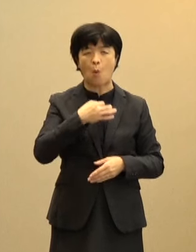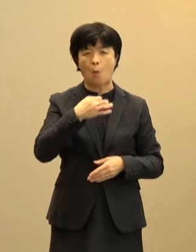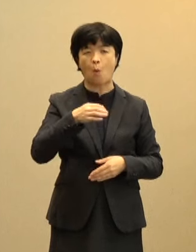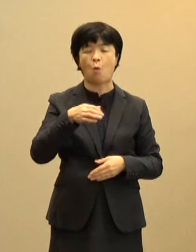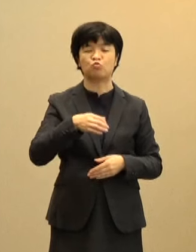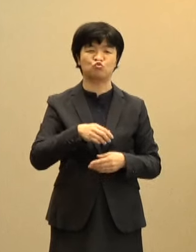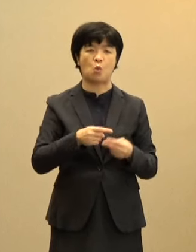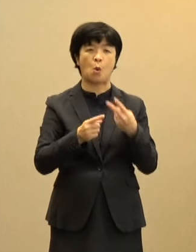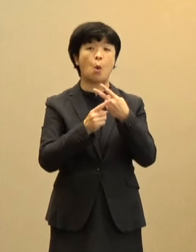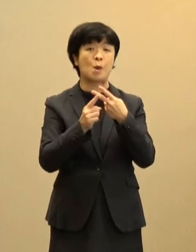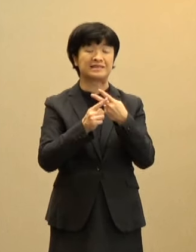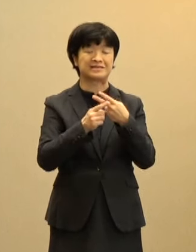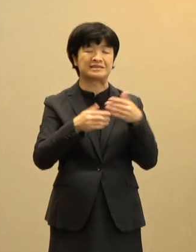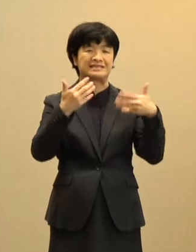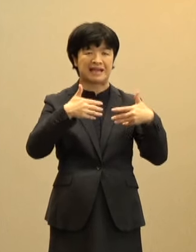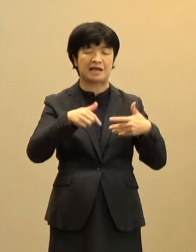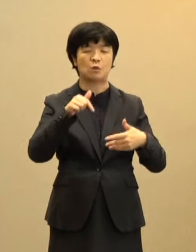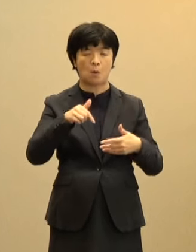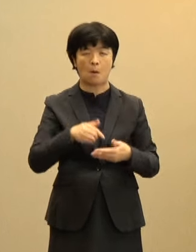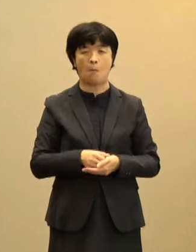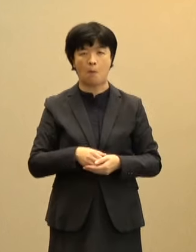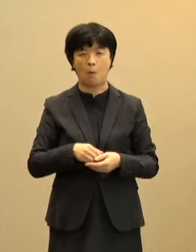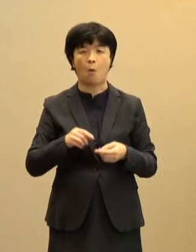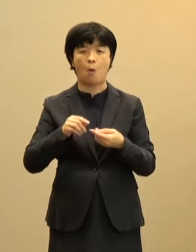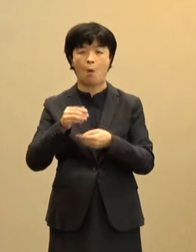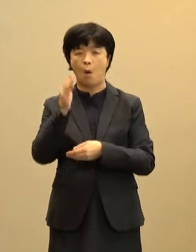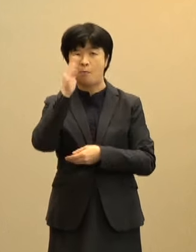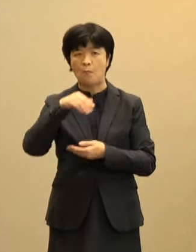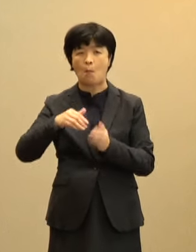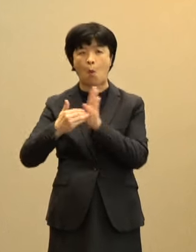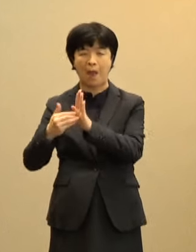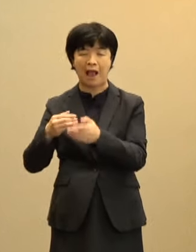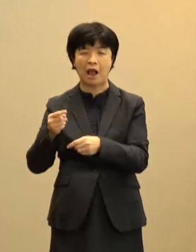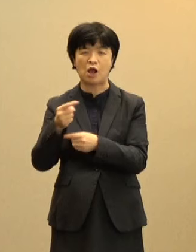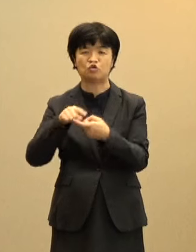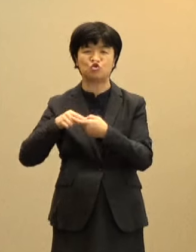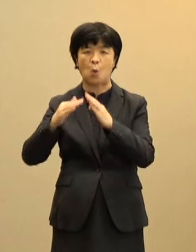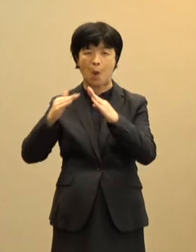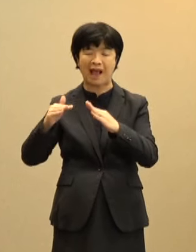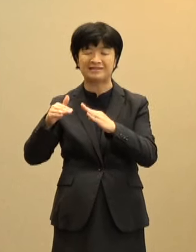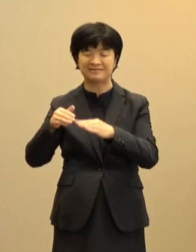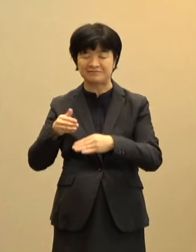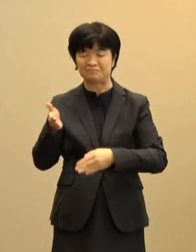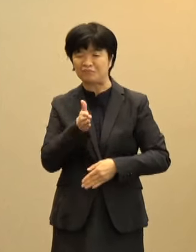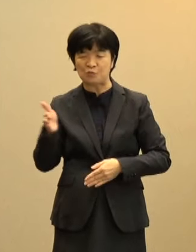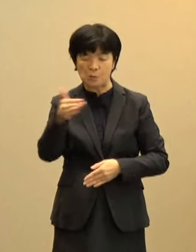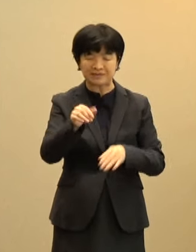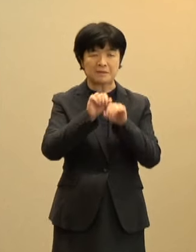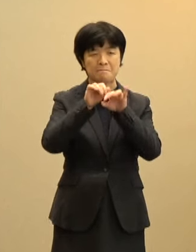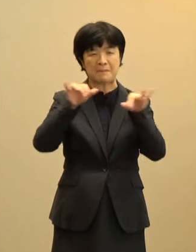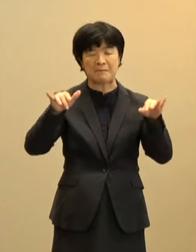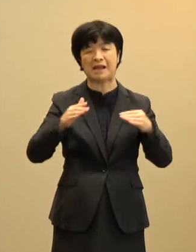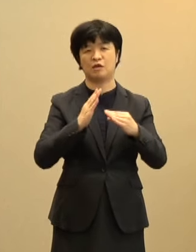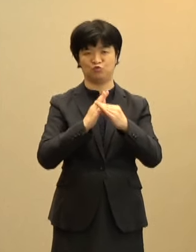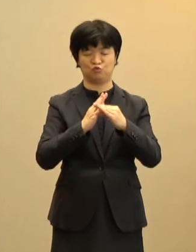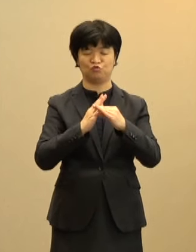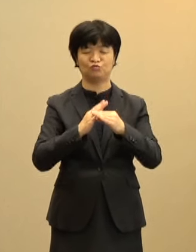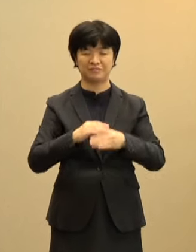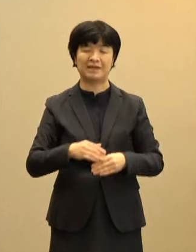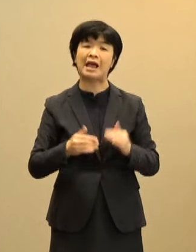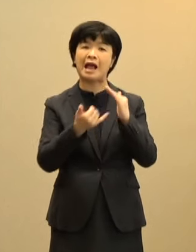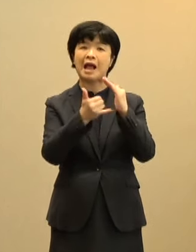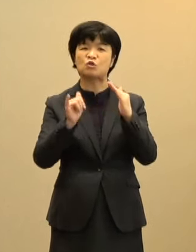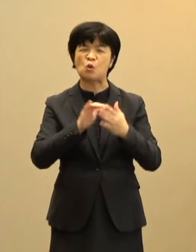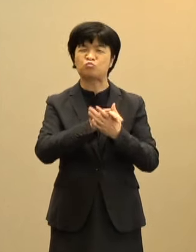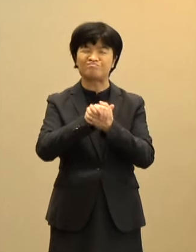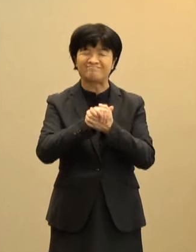防犯協会を通じて配布をし、対策機器の普及促進を図っております。また家族の絆で被害を防ぐため、